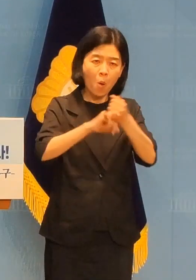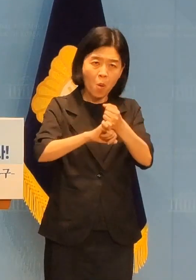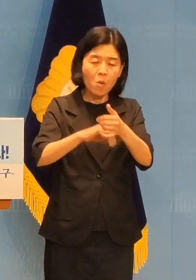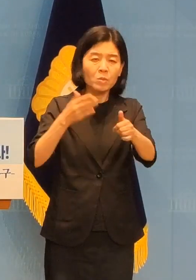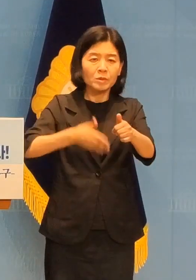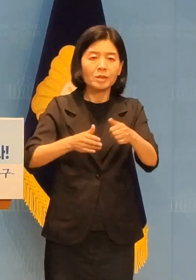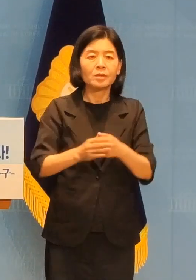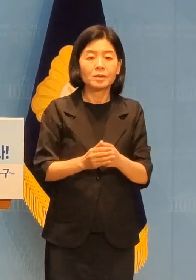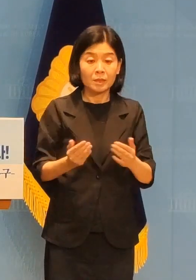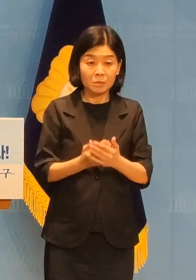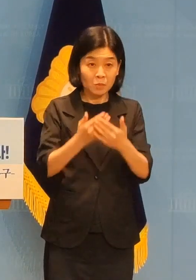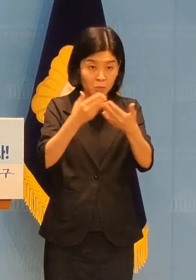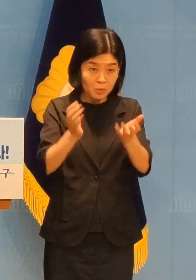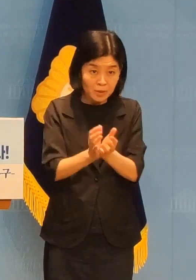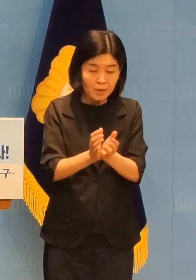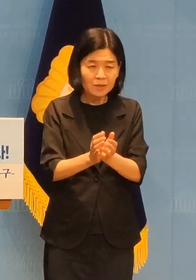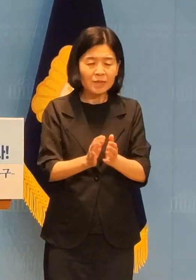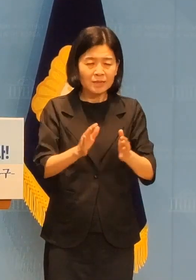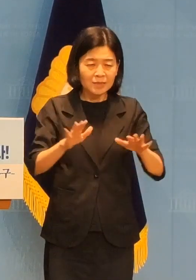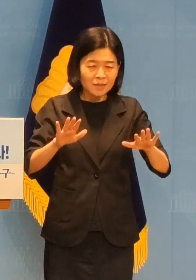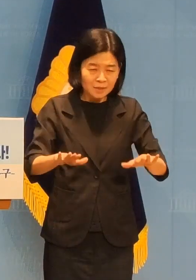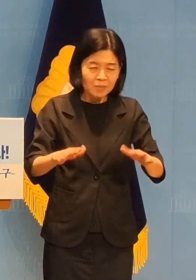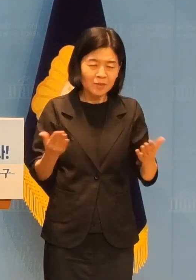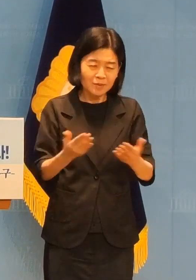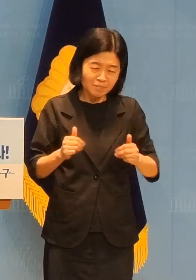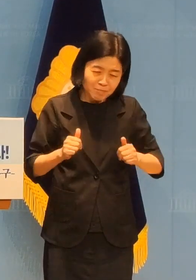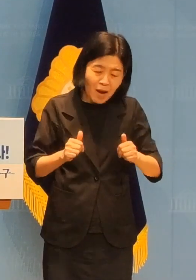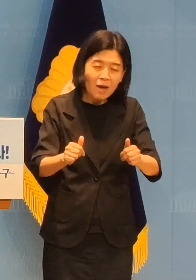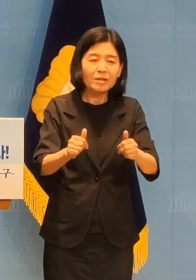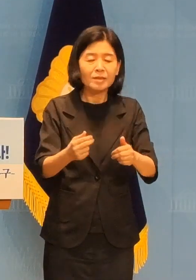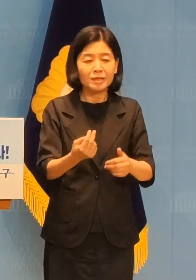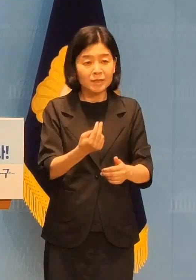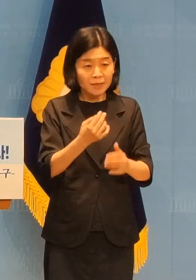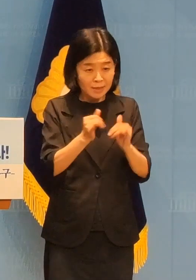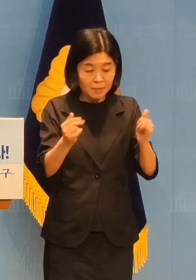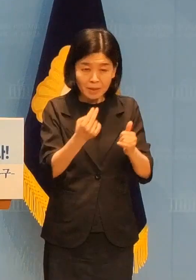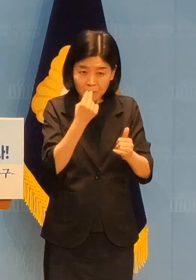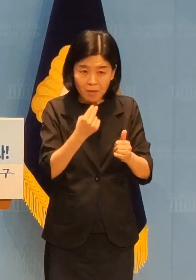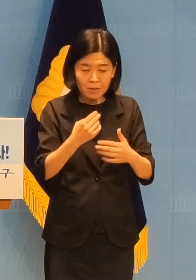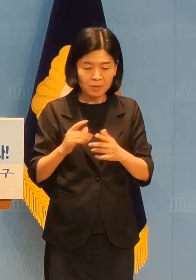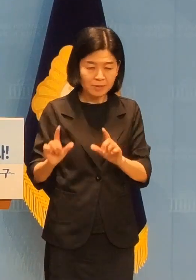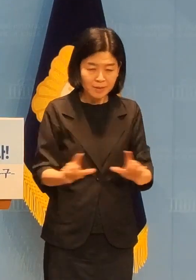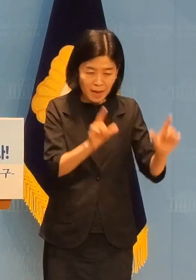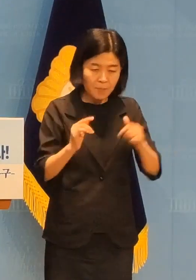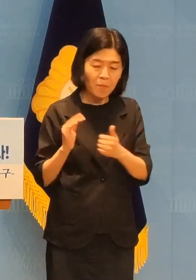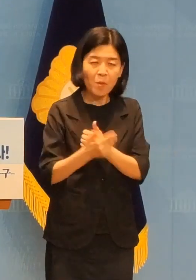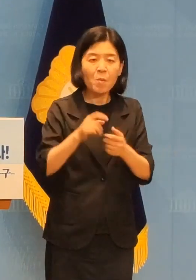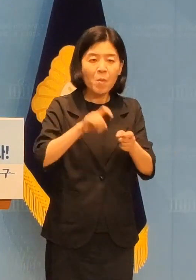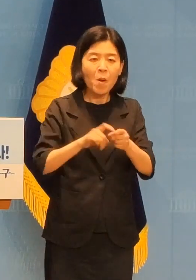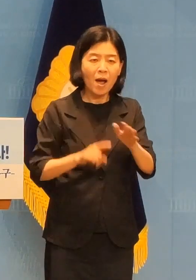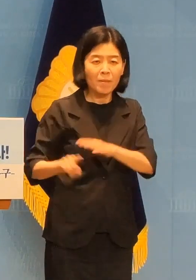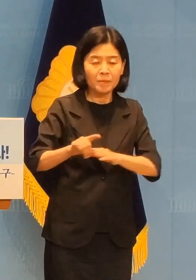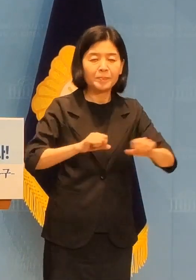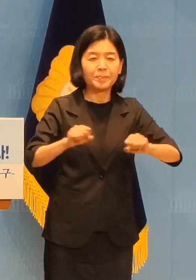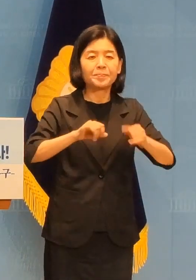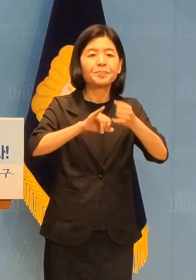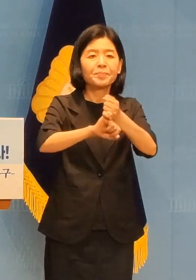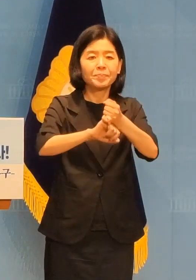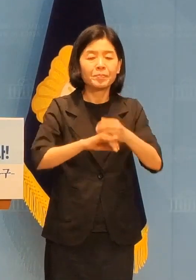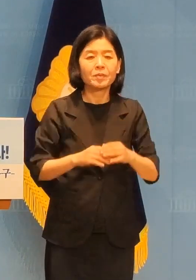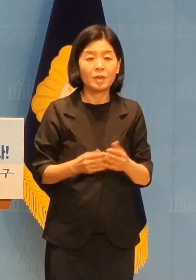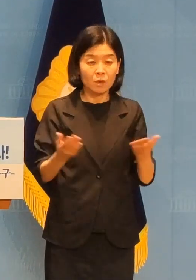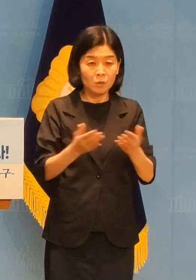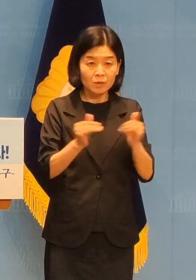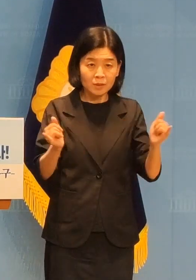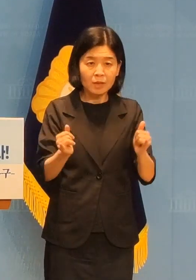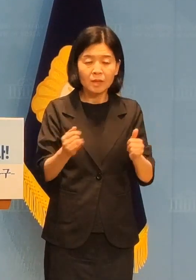이들의 생명과 안전 그리고 삶을 지키기 위해 가장 앞장서겠습니다. 노동자와 서민의 생존권을 보장하는